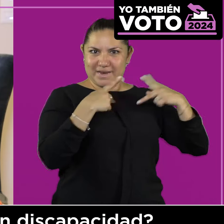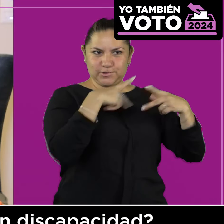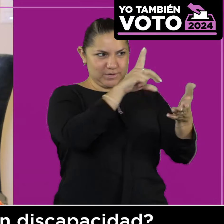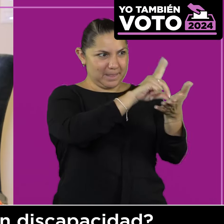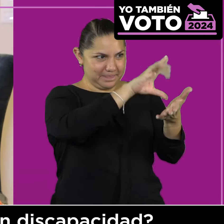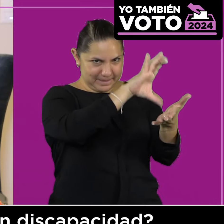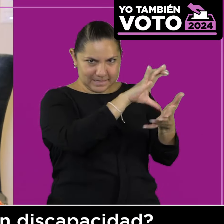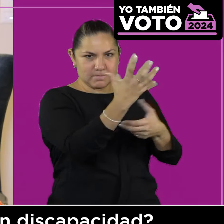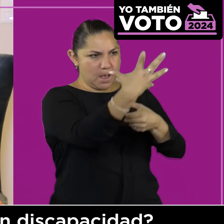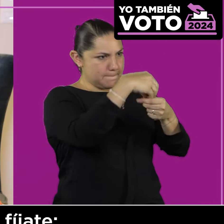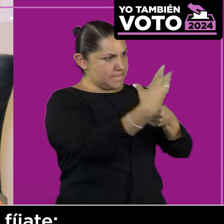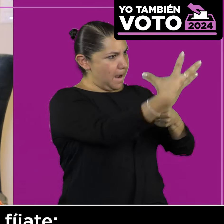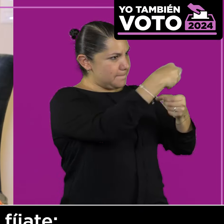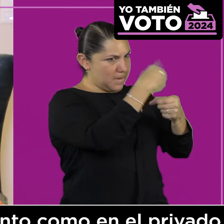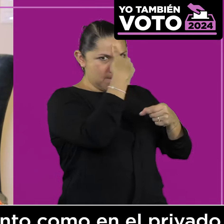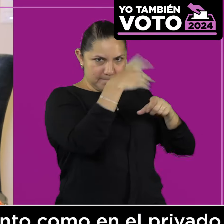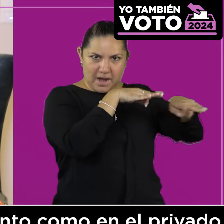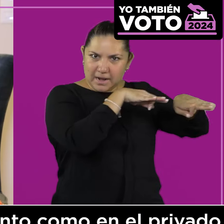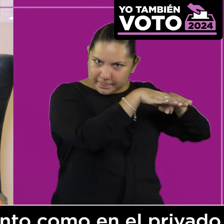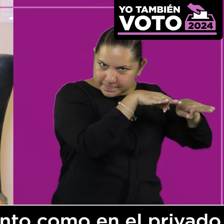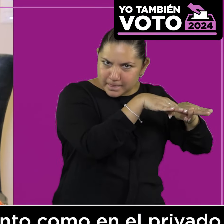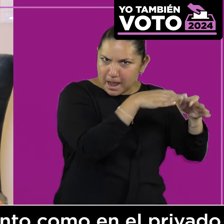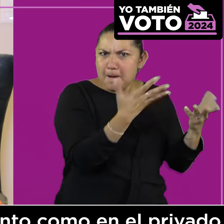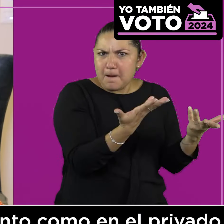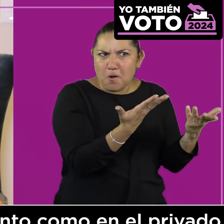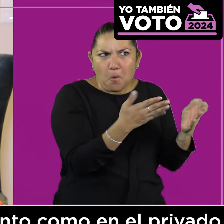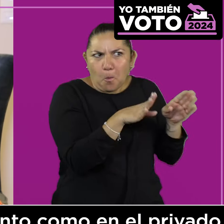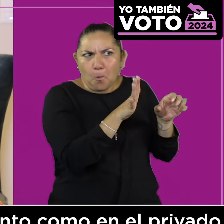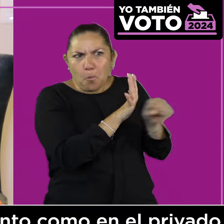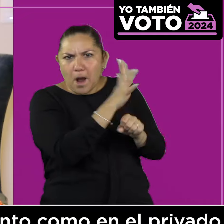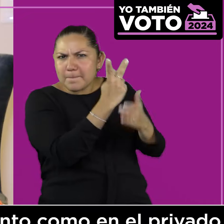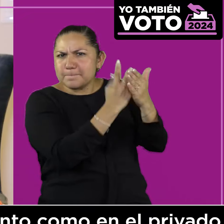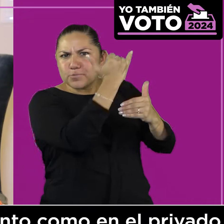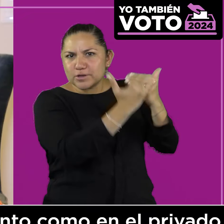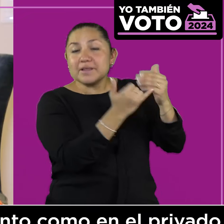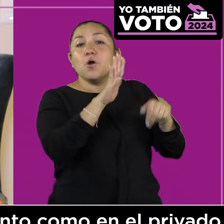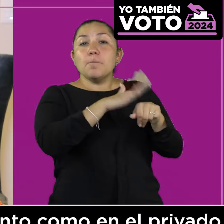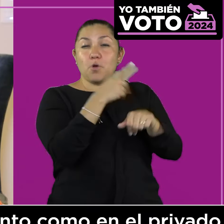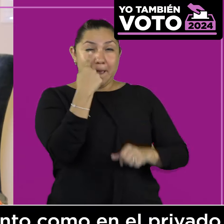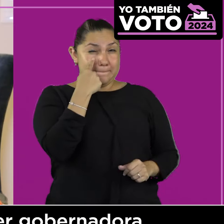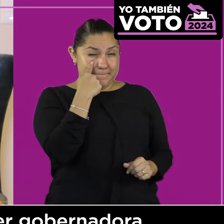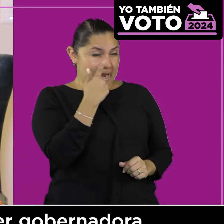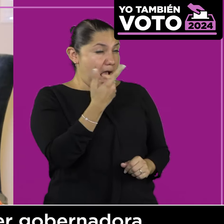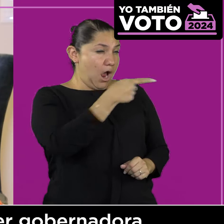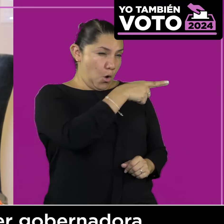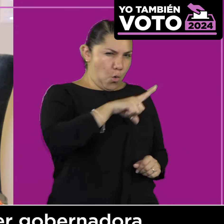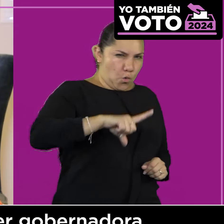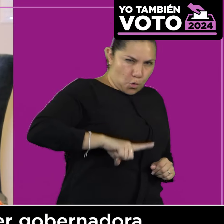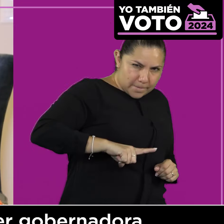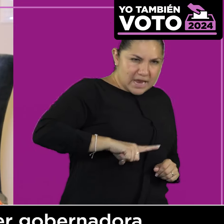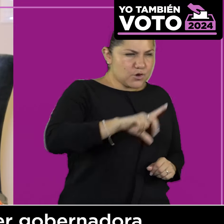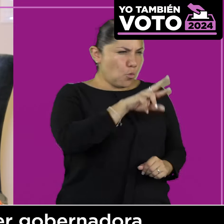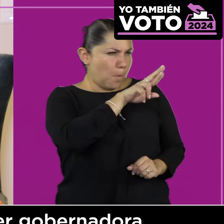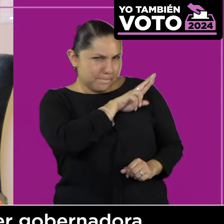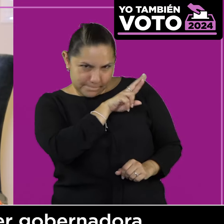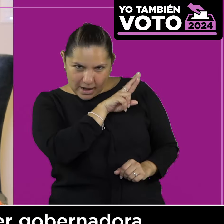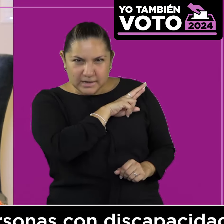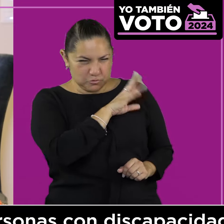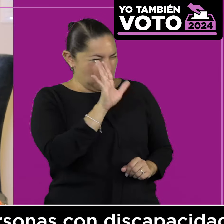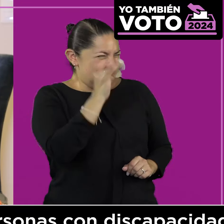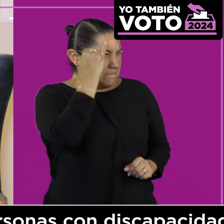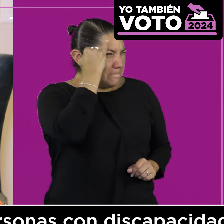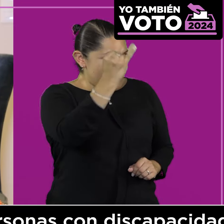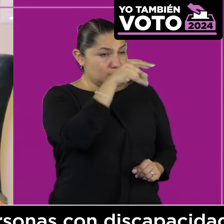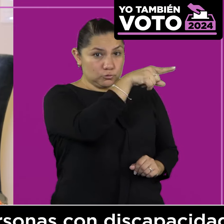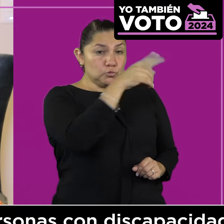de personas con discapacidad pero fíjate en el sector público tanto como en el el privado si tú llegas a ser gobernadora